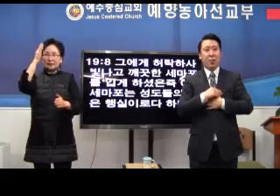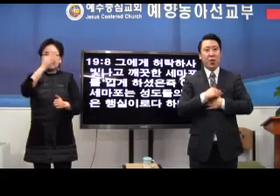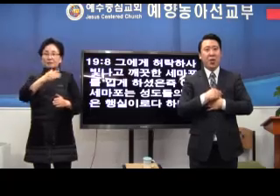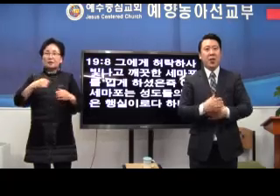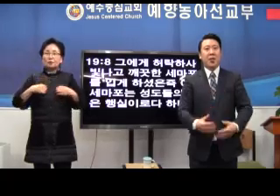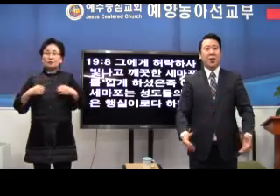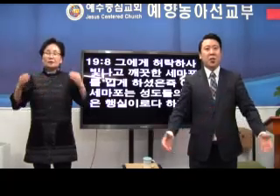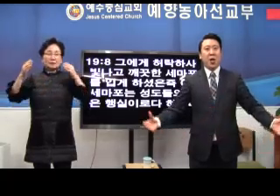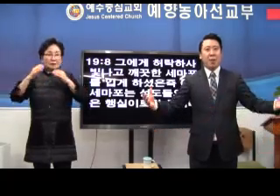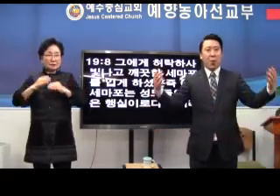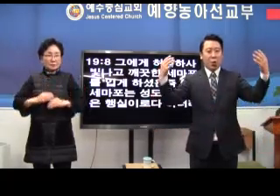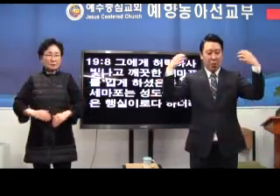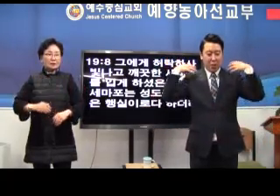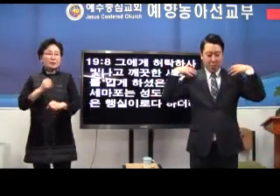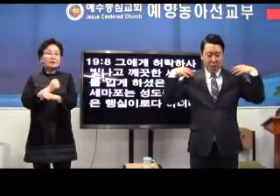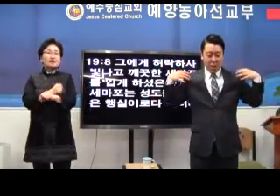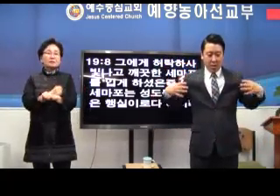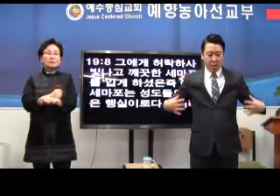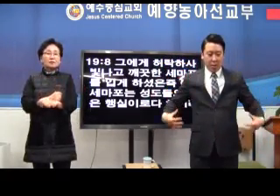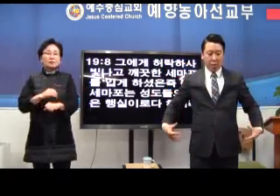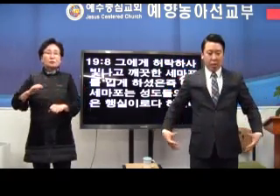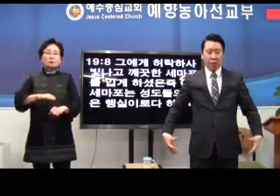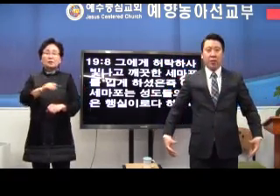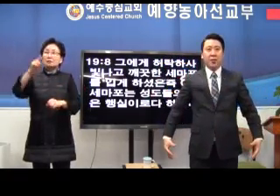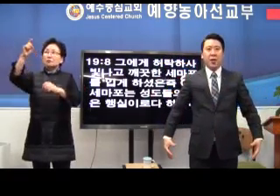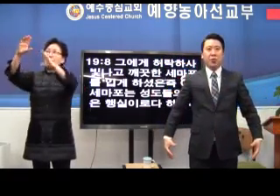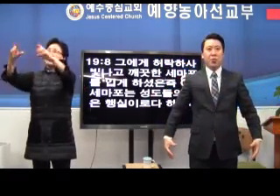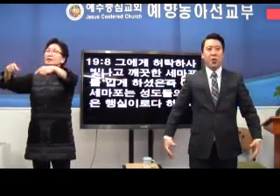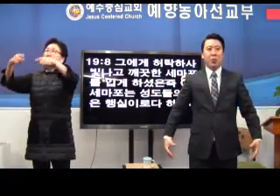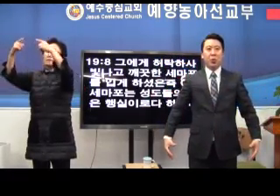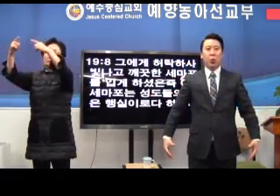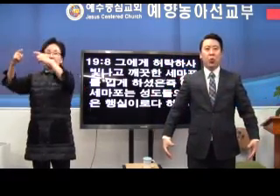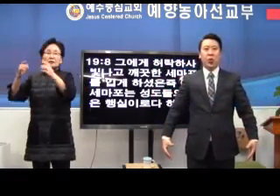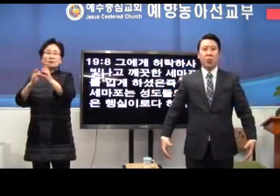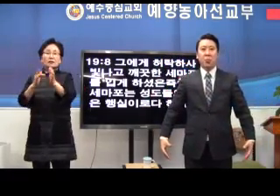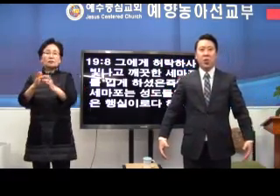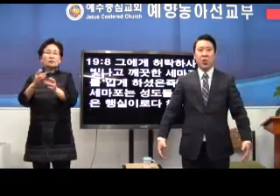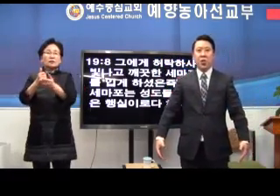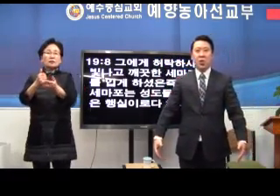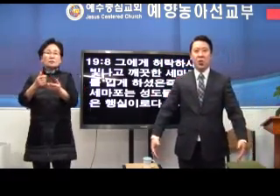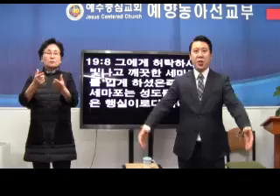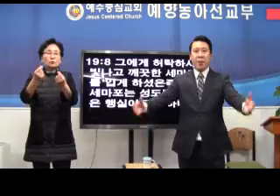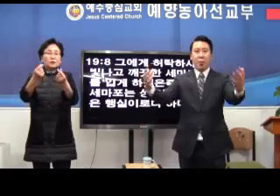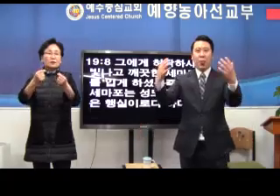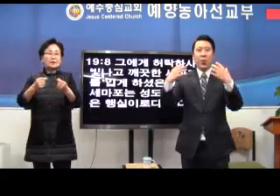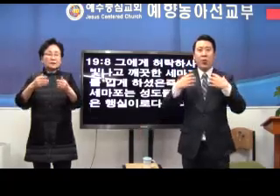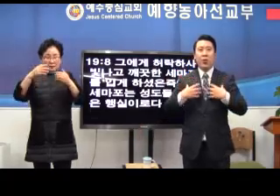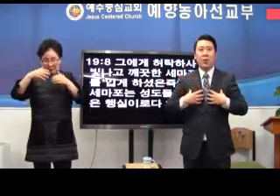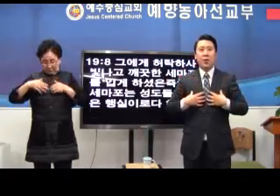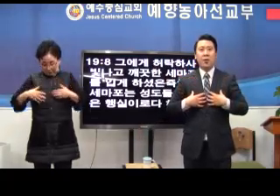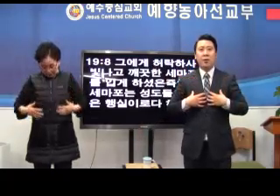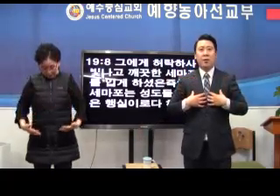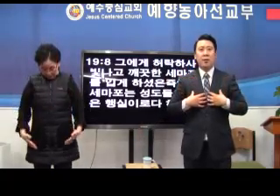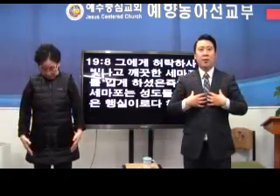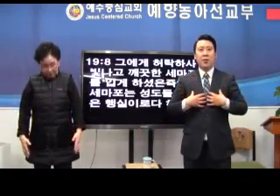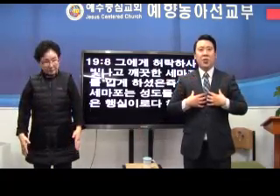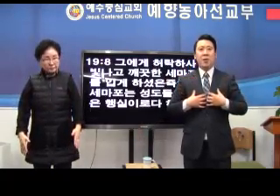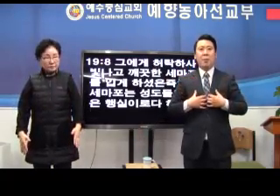들어가려면 세마포를 입어야 됩니다. 예수님이 입은 옷처럼 길게 늘어진 세마포. 이